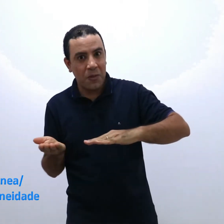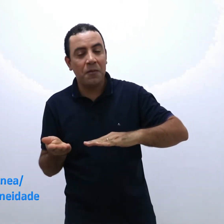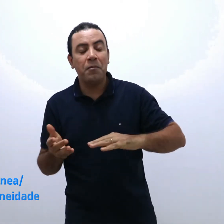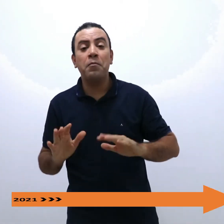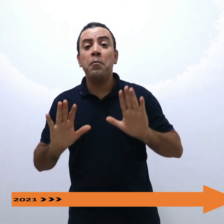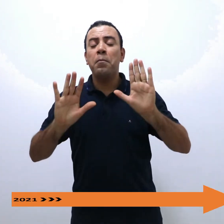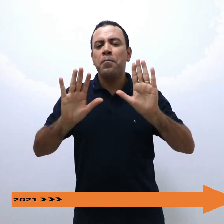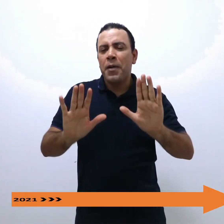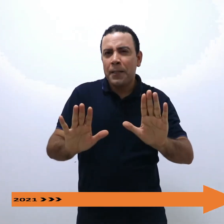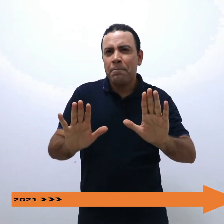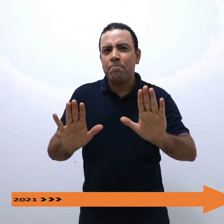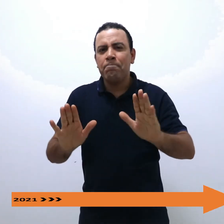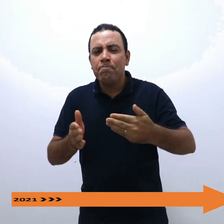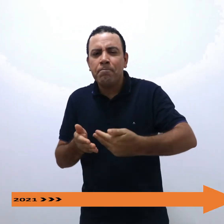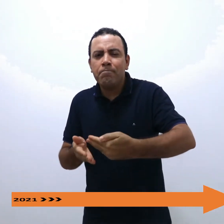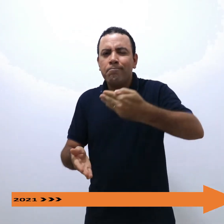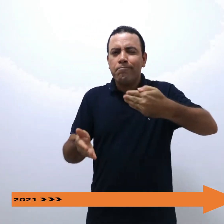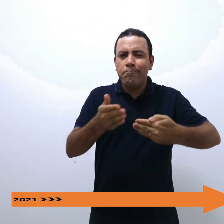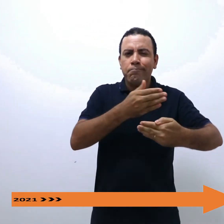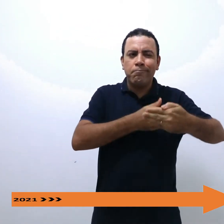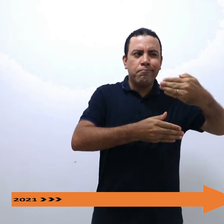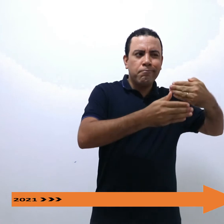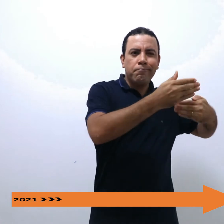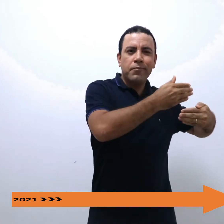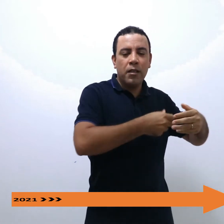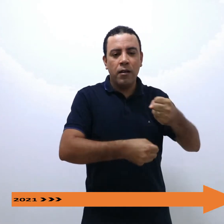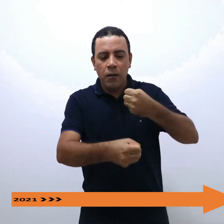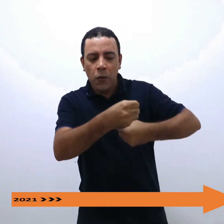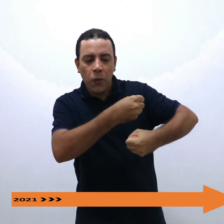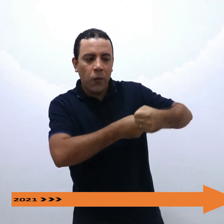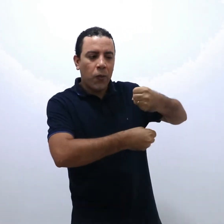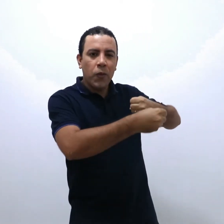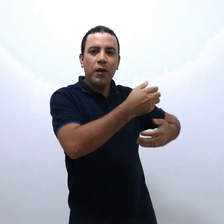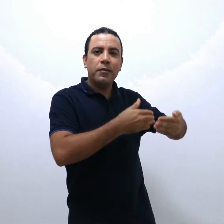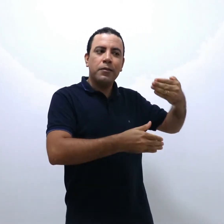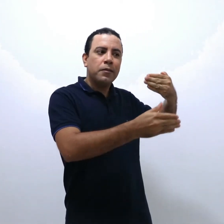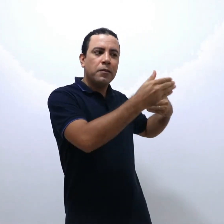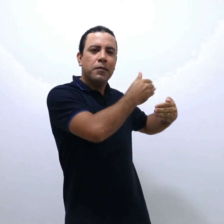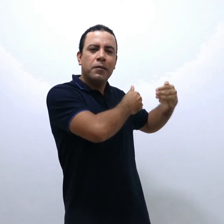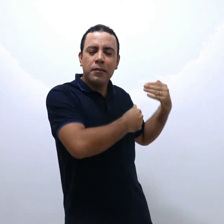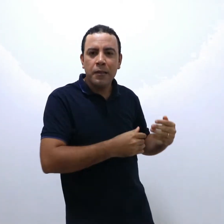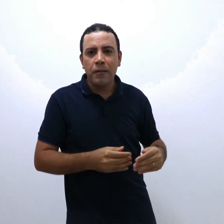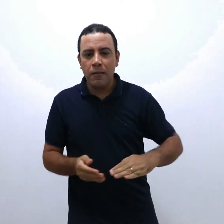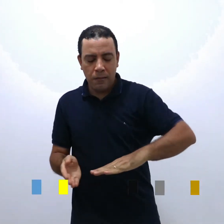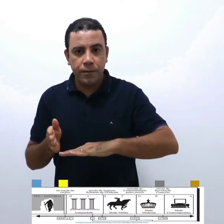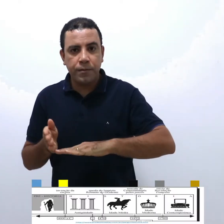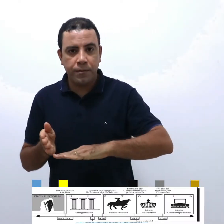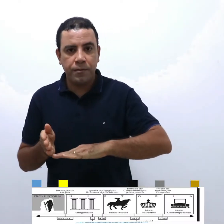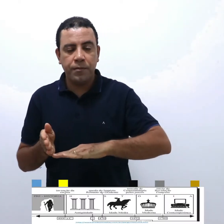Estamos vivendo na época contemporânea. Mas se voltarmos alguns anos atrás, voltarmos no tempo, em